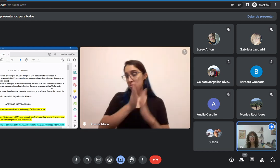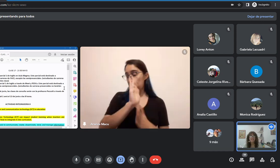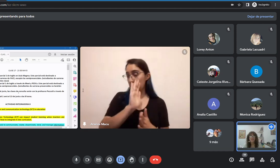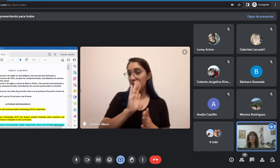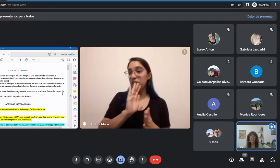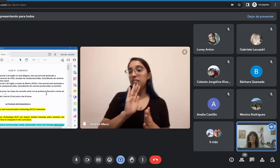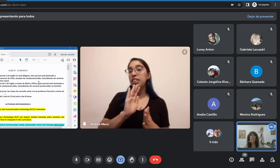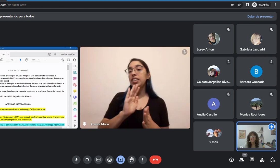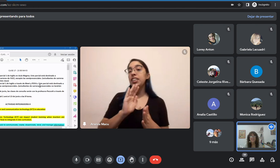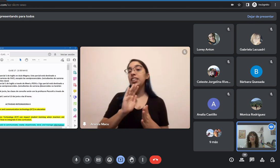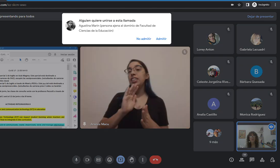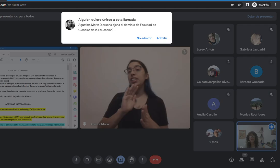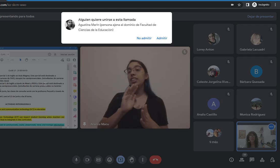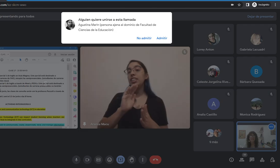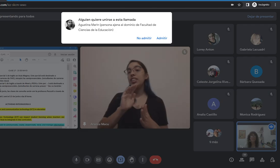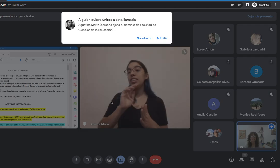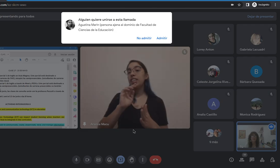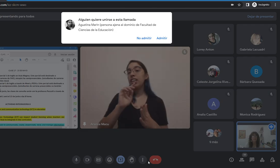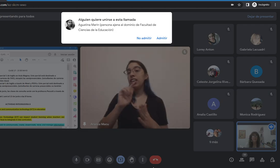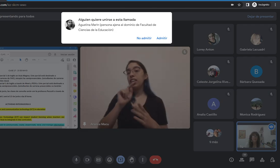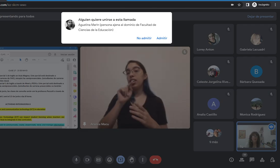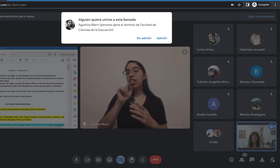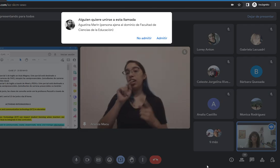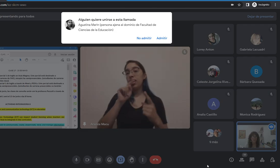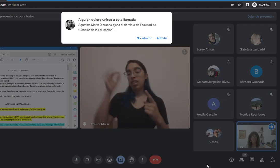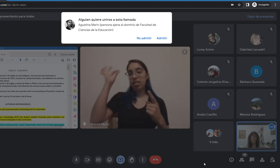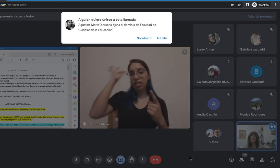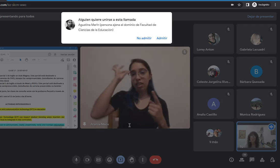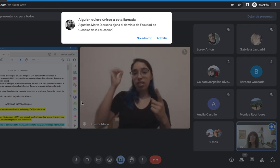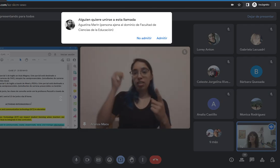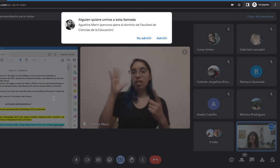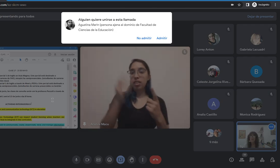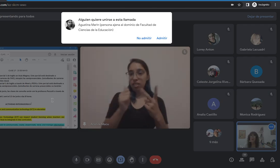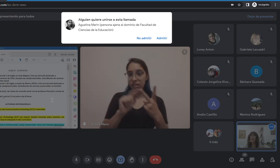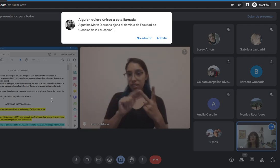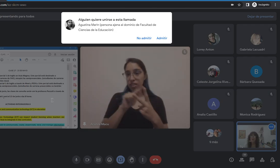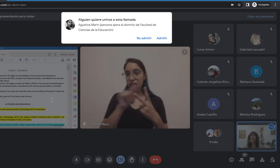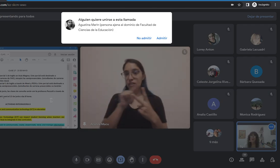dos fechas. Y el 6 de junio la clase también va a ser corta, ¿sí?